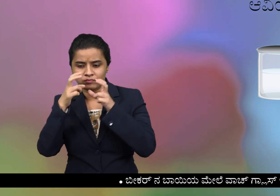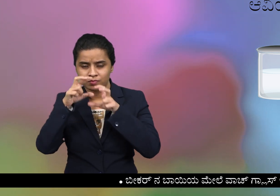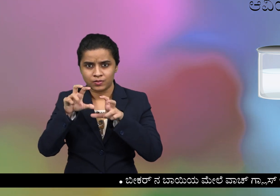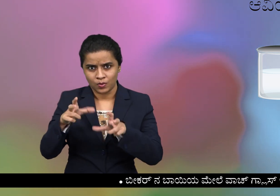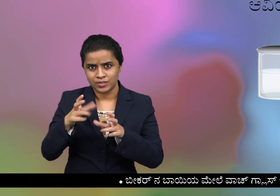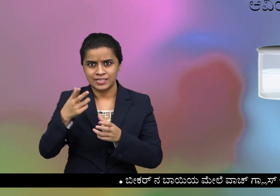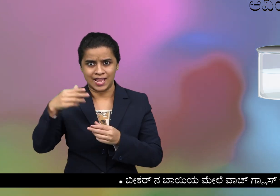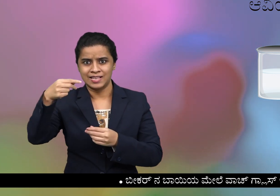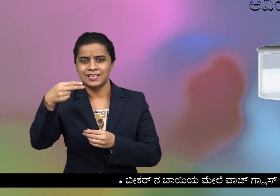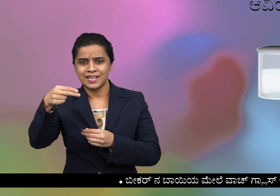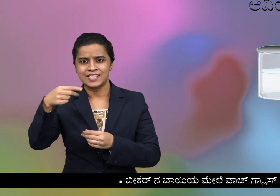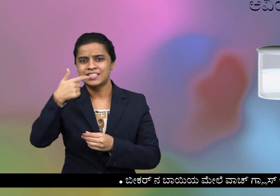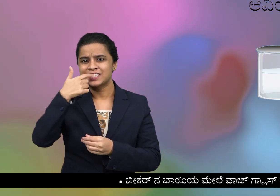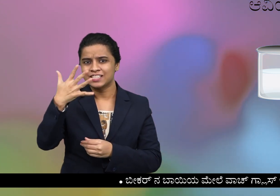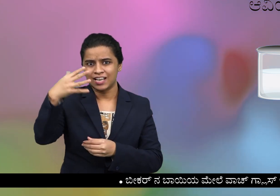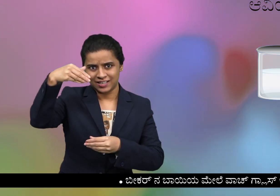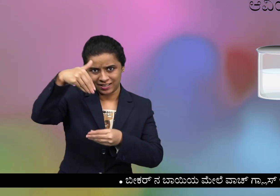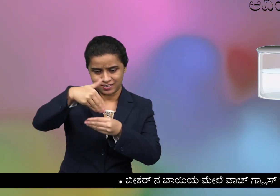ಮೇಲೆ ವಾಚ್ ಗ್ಲಾಸ್ ಇಡಿ.